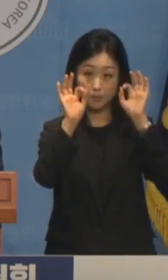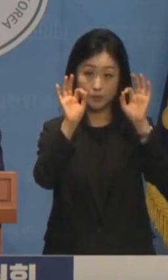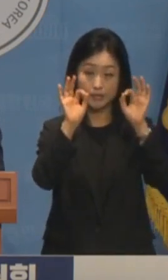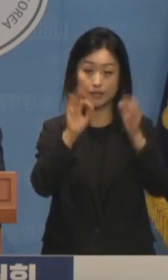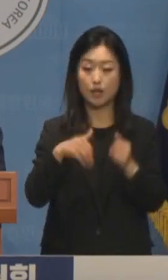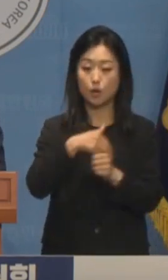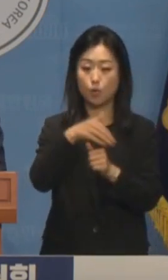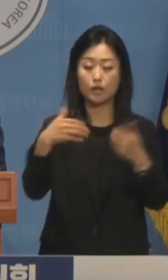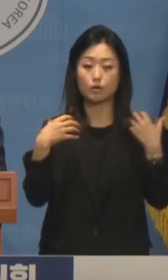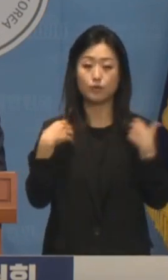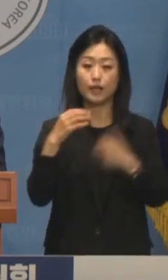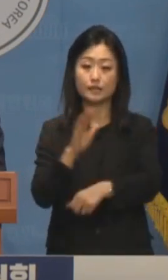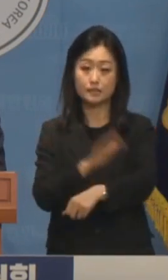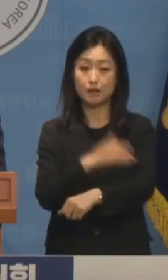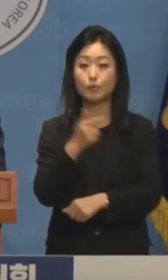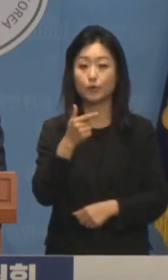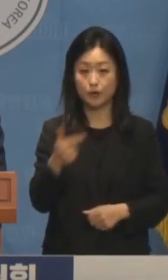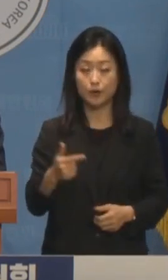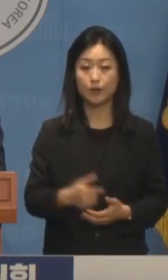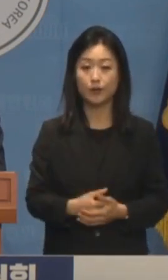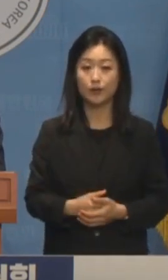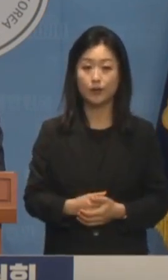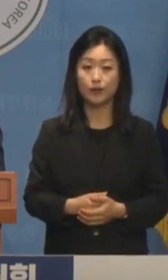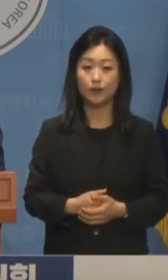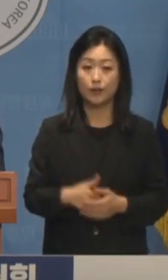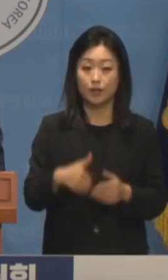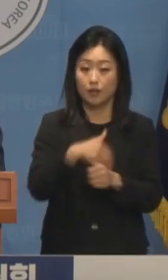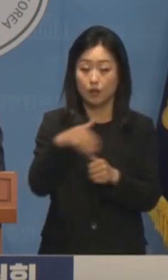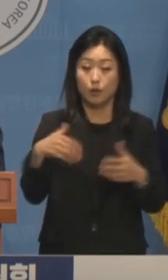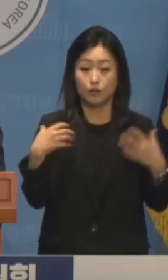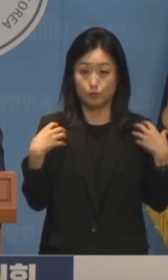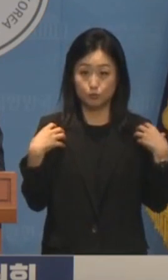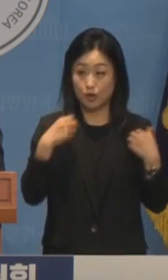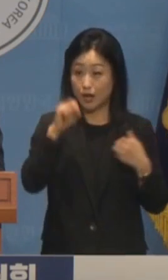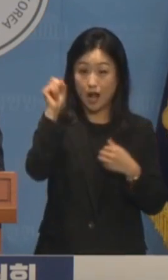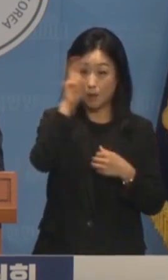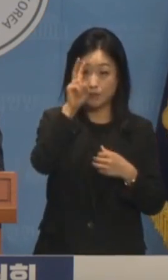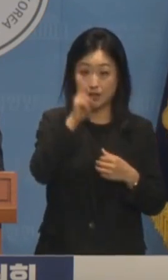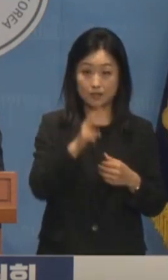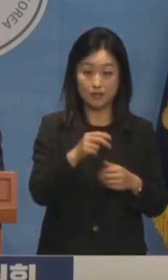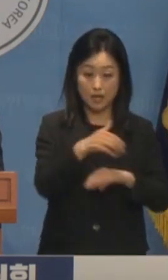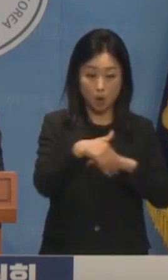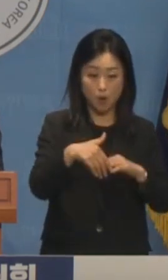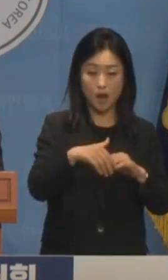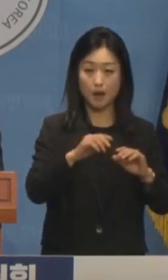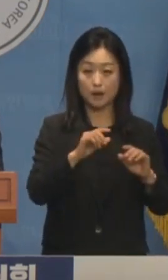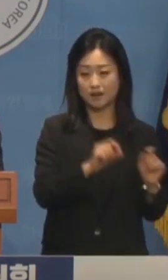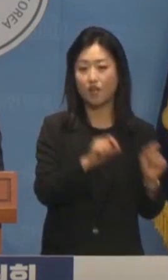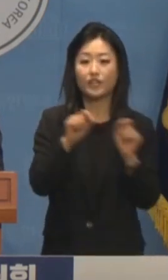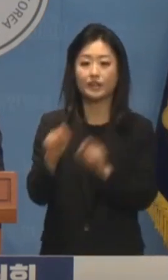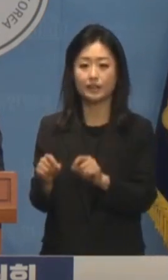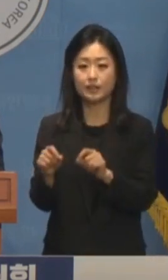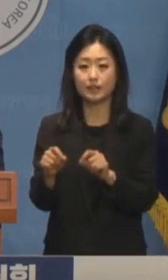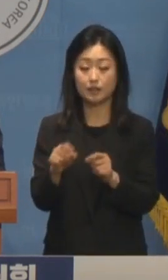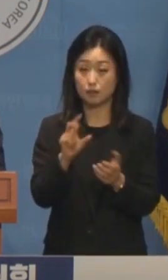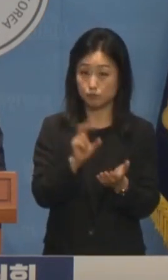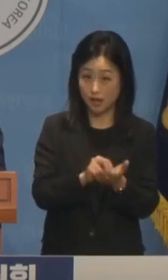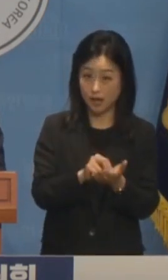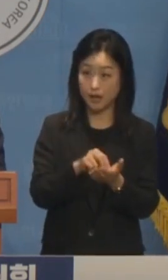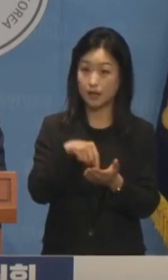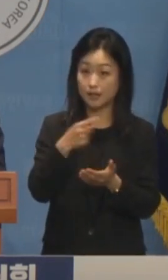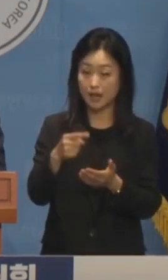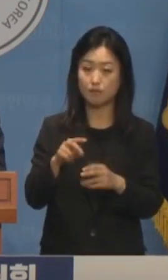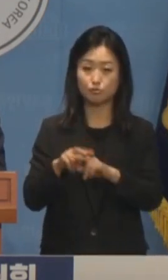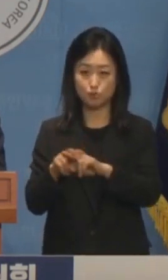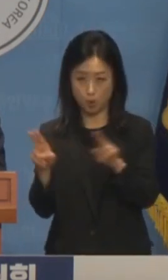것에는 환경부의 책임이 가장 큽니다. 환경부의 갑작스런 정책 변경, 더 심각한 문제는